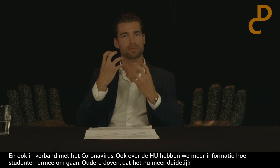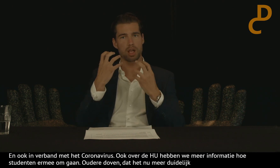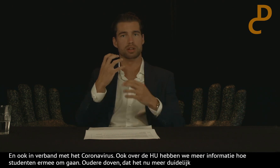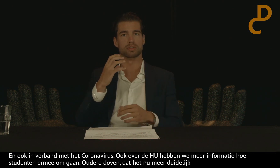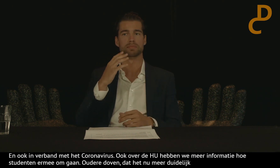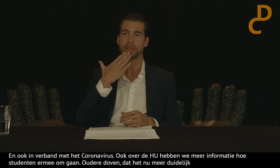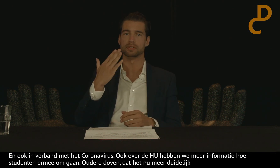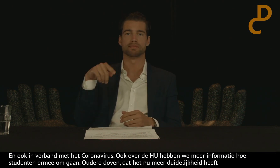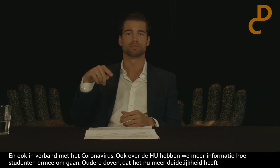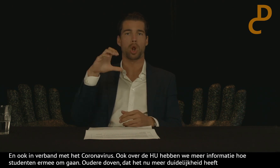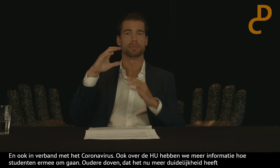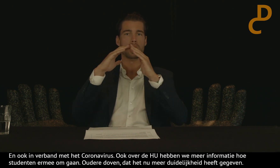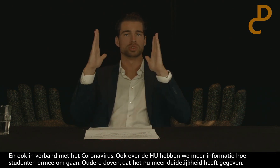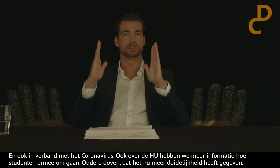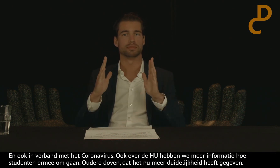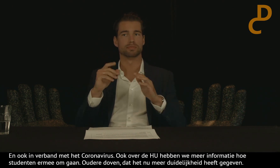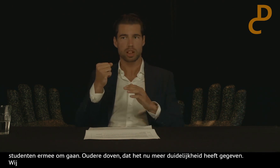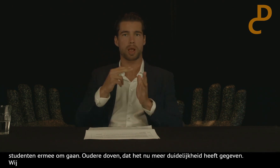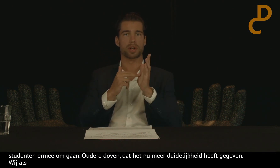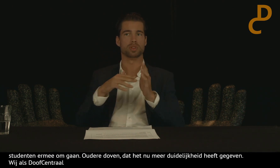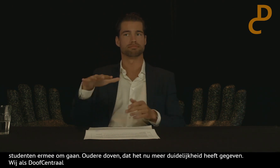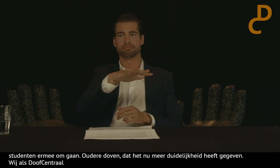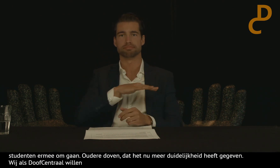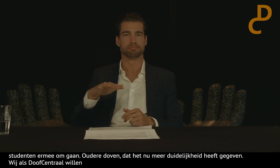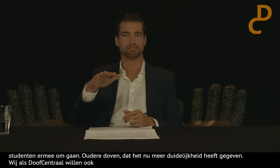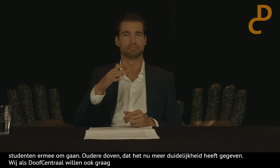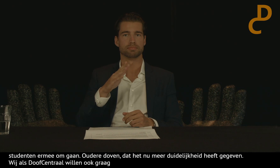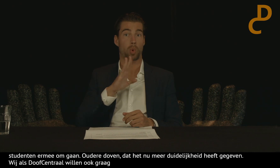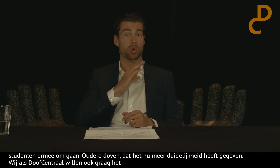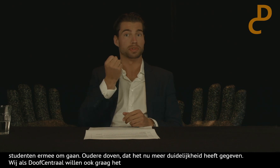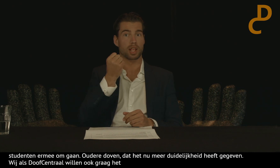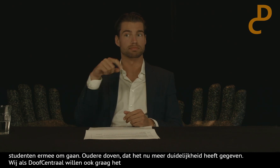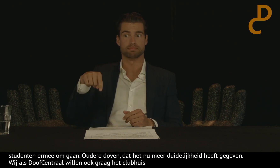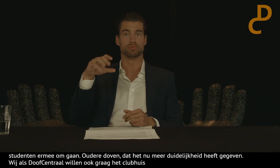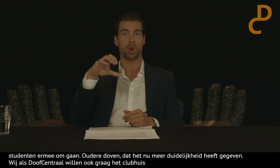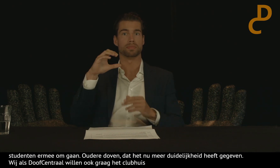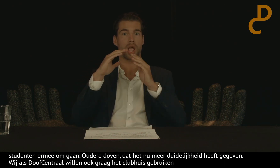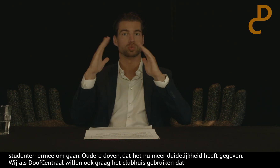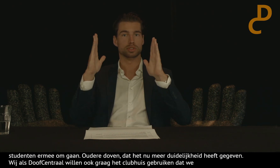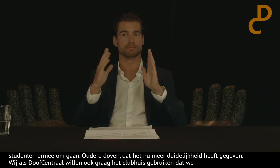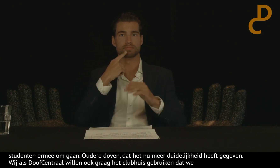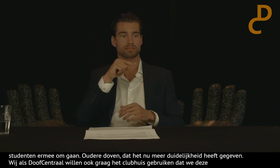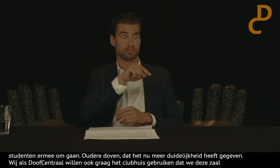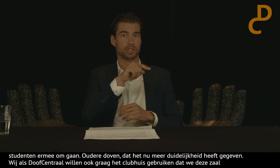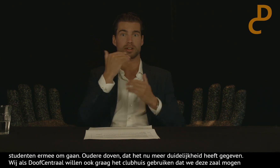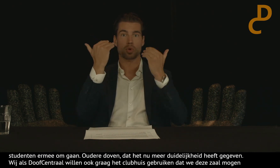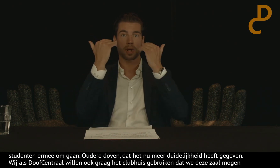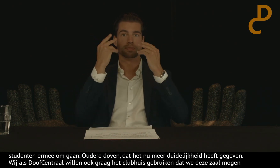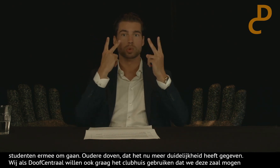En wij als Dove Centraal willen graag ook het clubhuis bedanken dat wij gebruik mogen maken van deze zaal. Want het clubhuis heeft